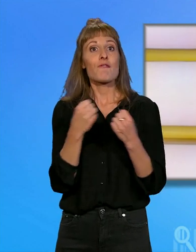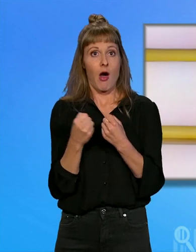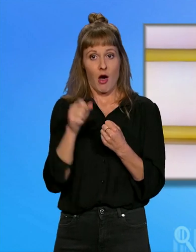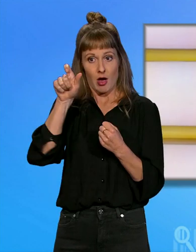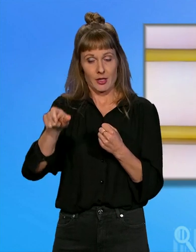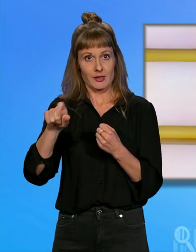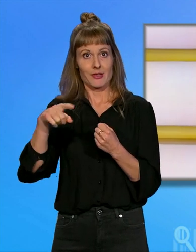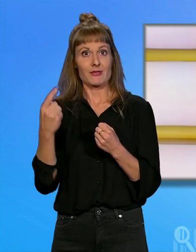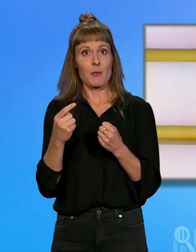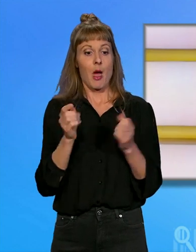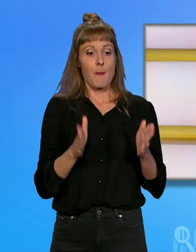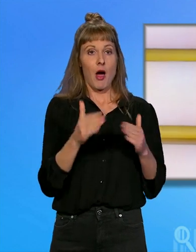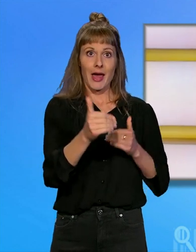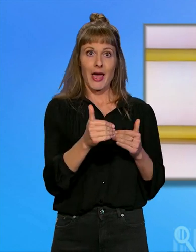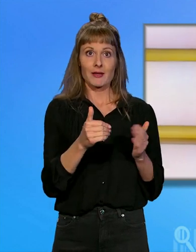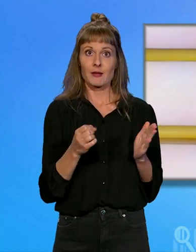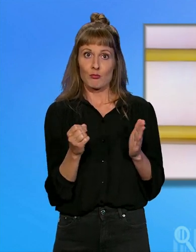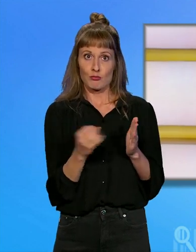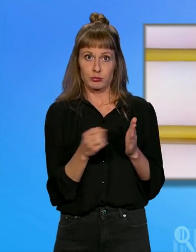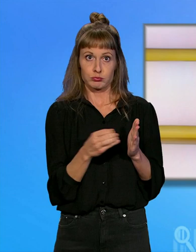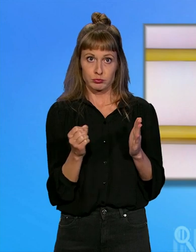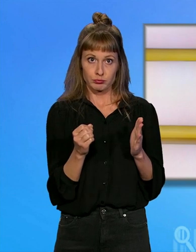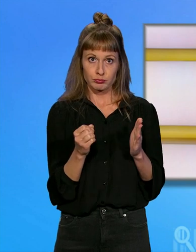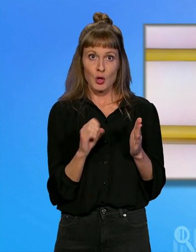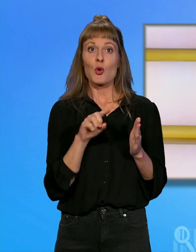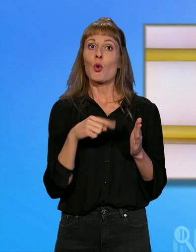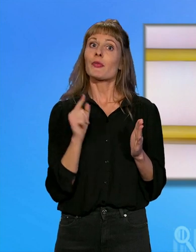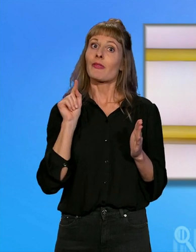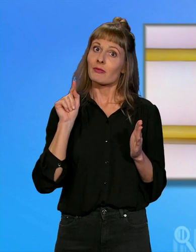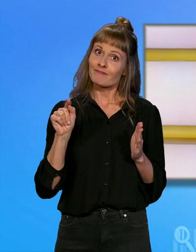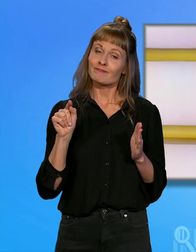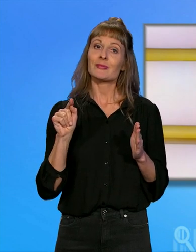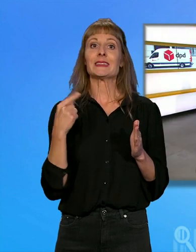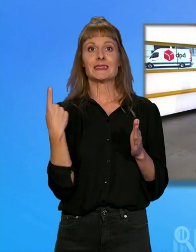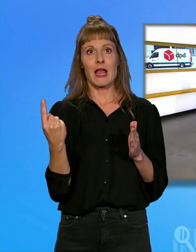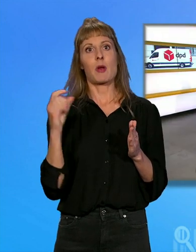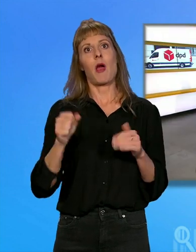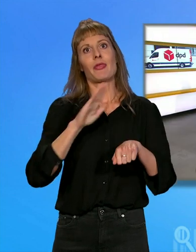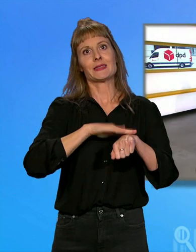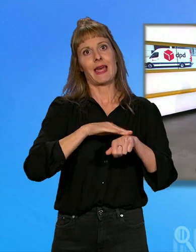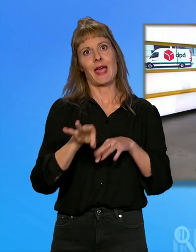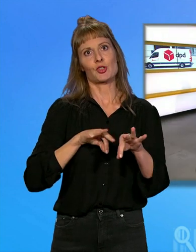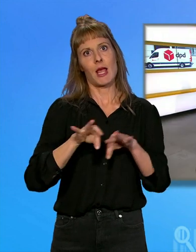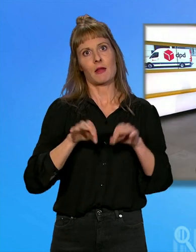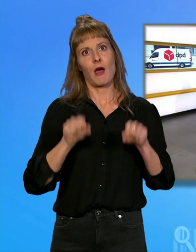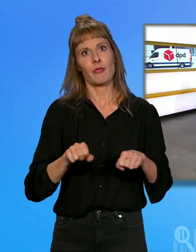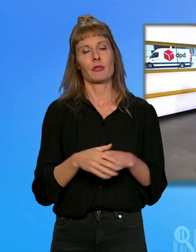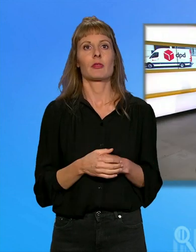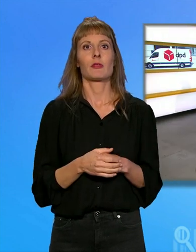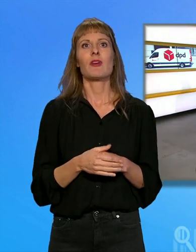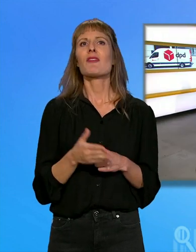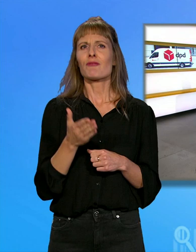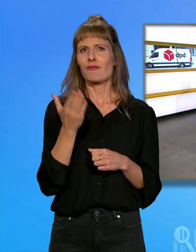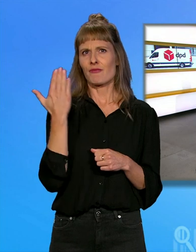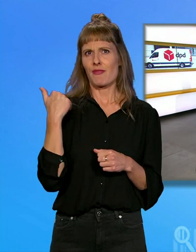Anschluss die Zeit, man hat es im Beitrag gut gesehen, die Möglichkeit, die Zeit einzustellen. Das genannte Beispiel 3, 2, 1 Minute